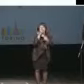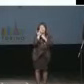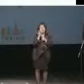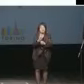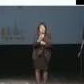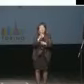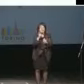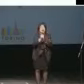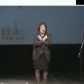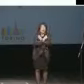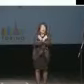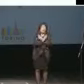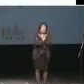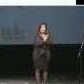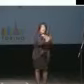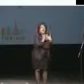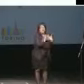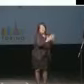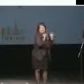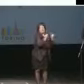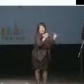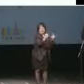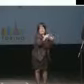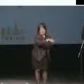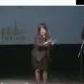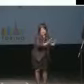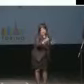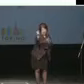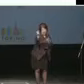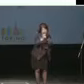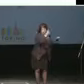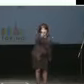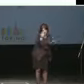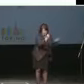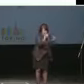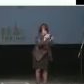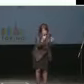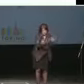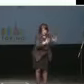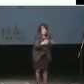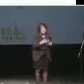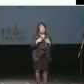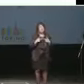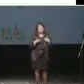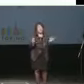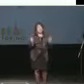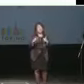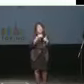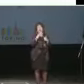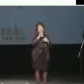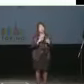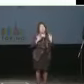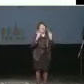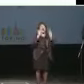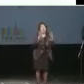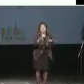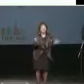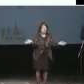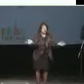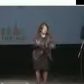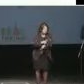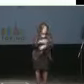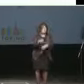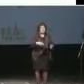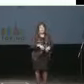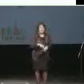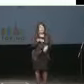nell'arco degli anni al salone come vedremo tra poco si potrà venire in tutti i modi a piedi in bicicletta che nell